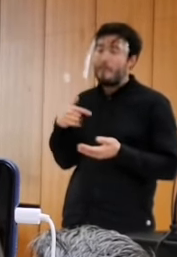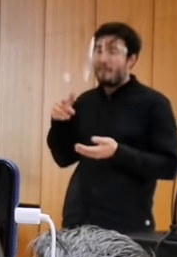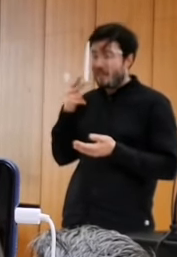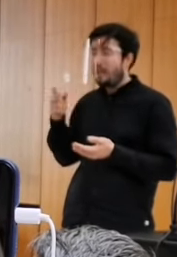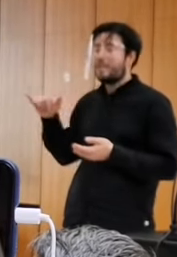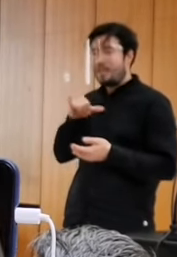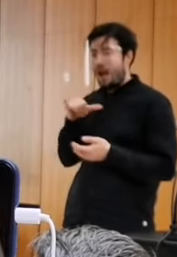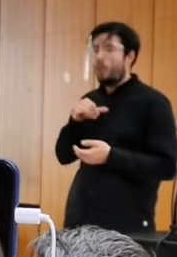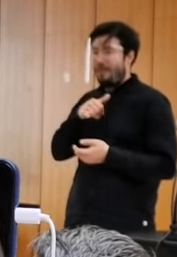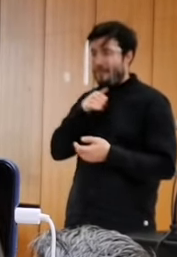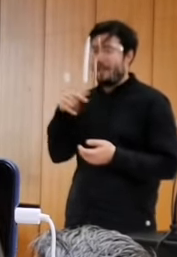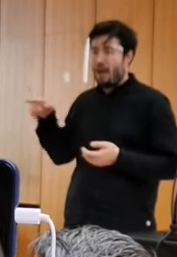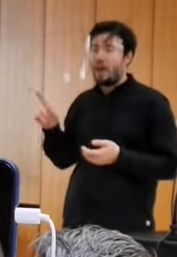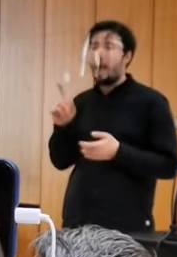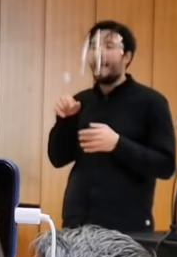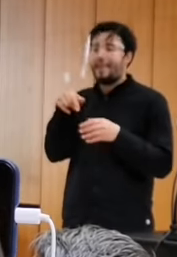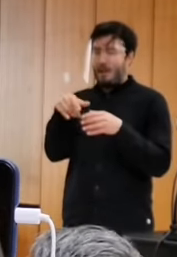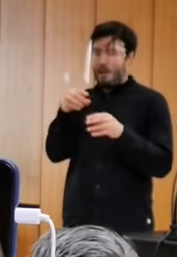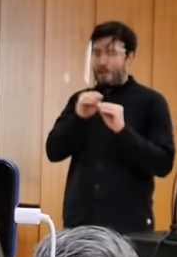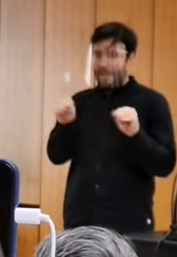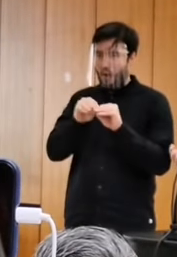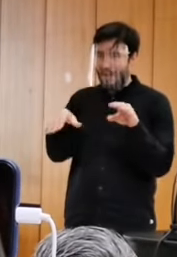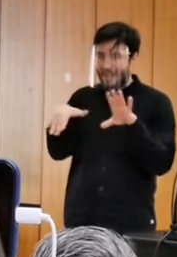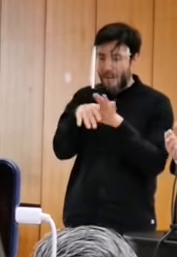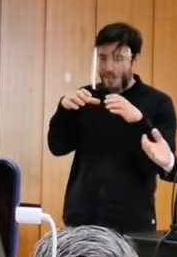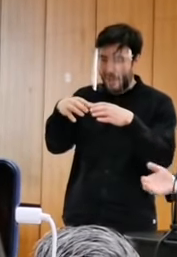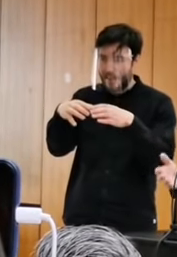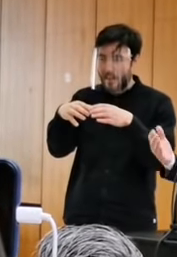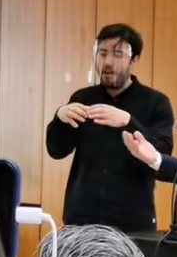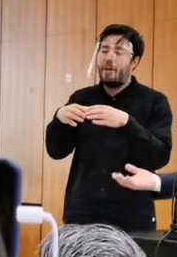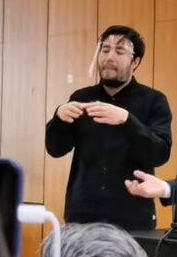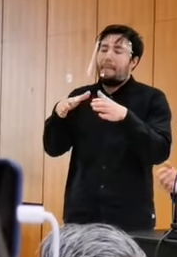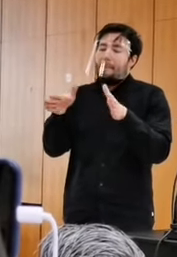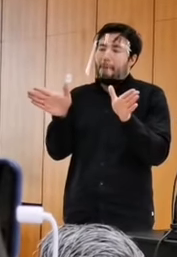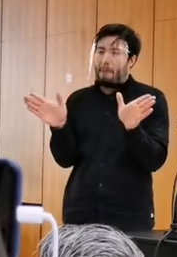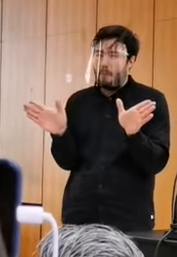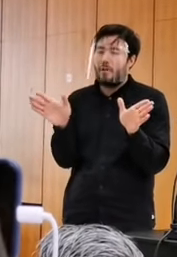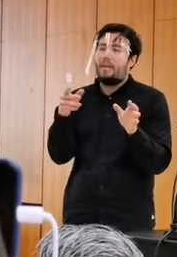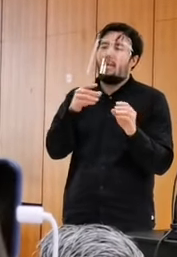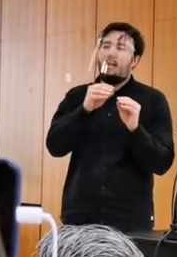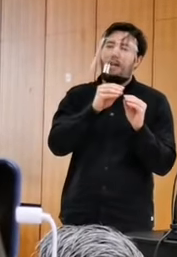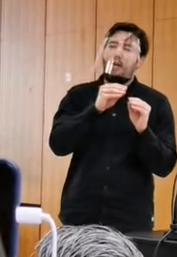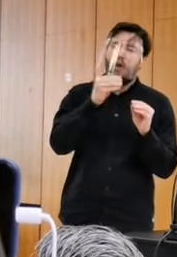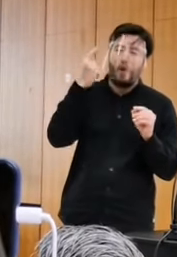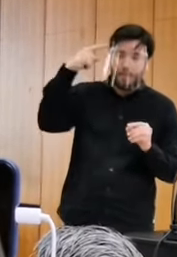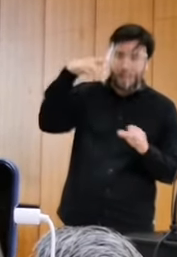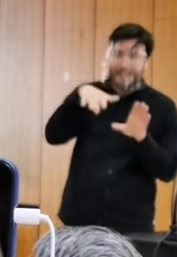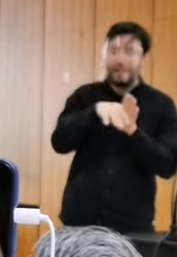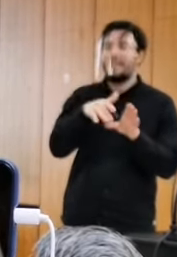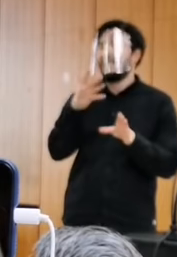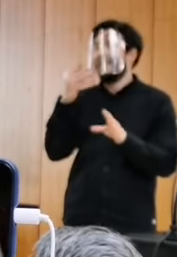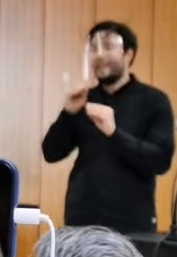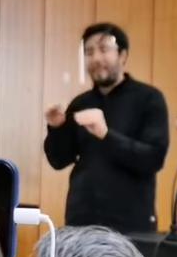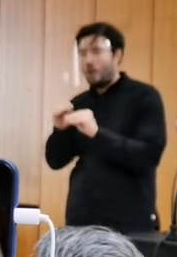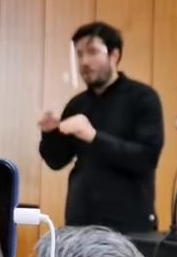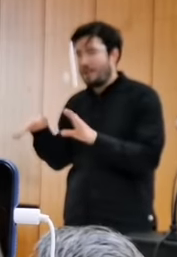rozširujeme nielen na tej kategórii pedagogických zamestnancov, ale aj odborných, nepedagogických a ostatných zamestnancov škôl.